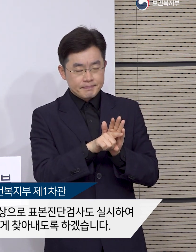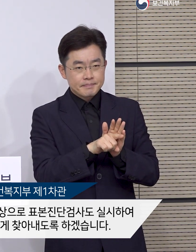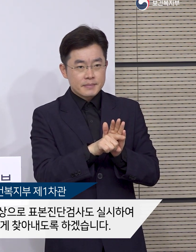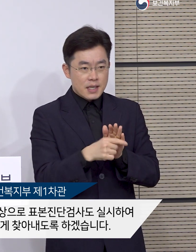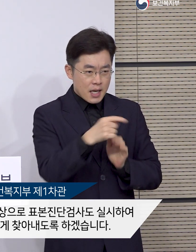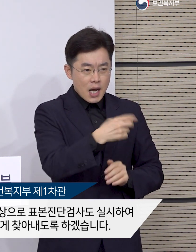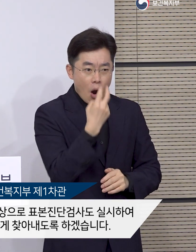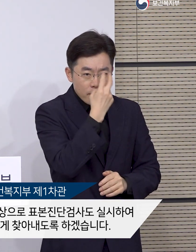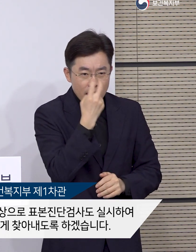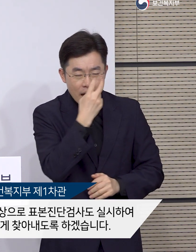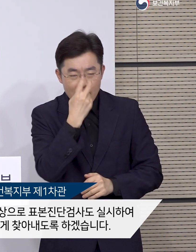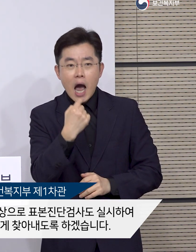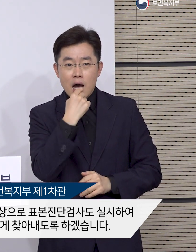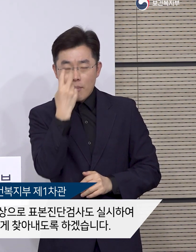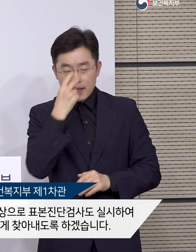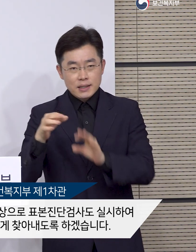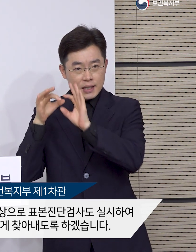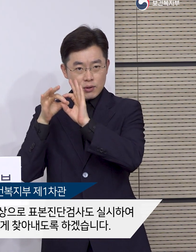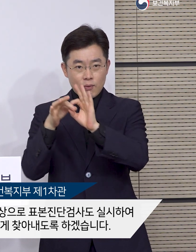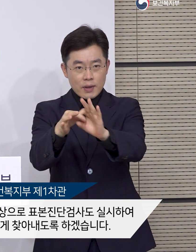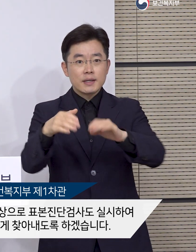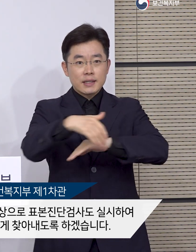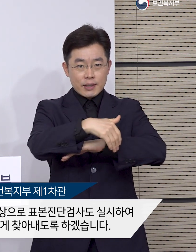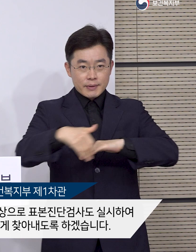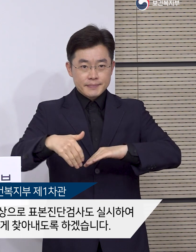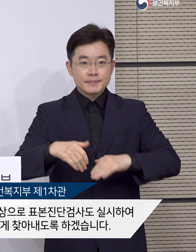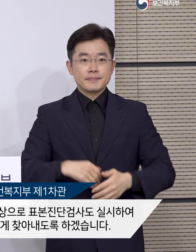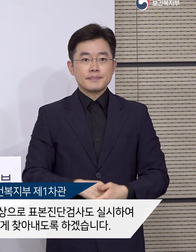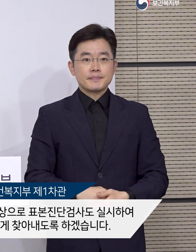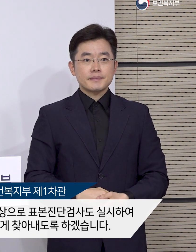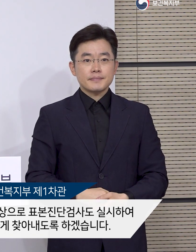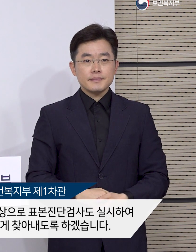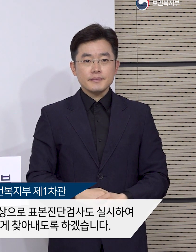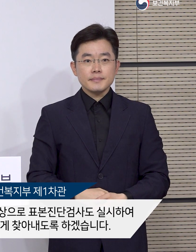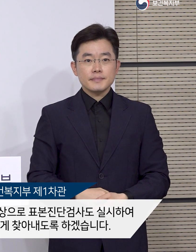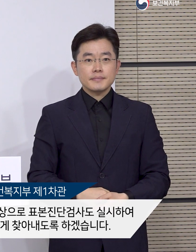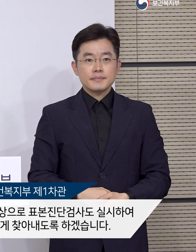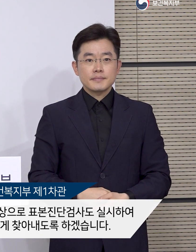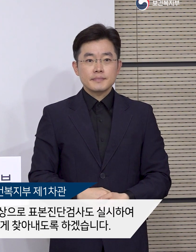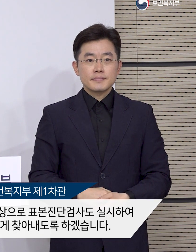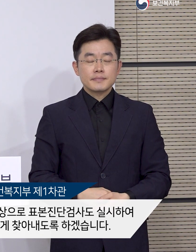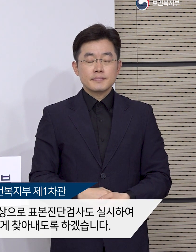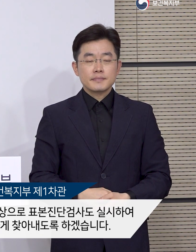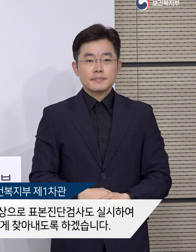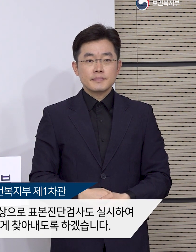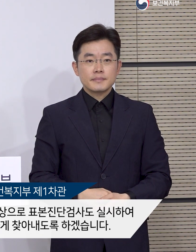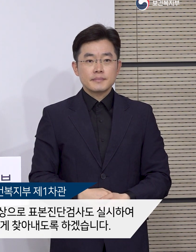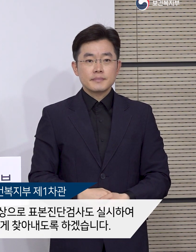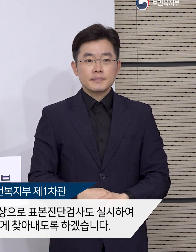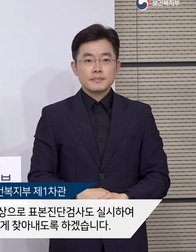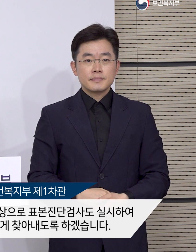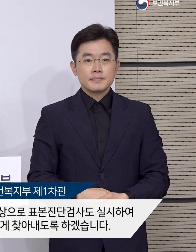있는 집단 감염을 최대한 신속하게 찾아내도록 하겠습니다.